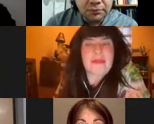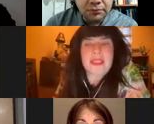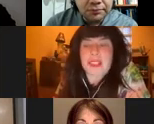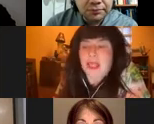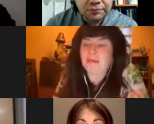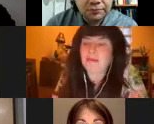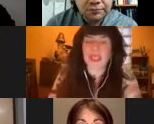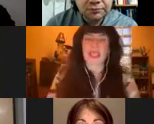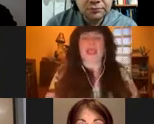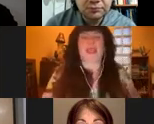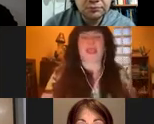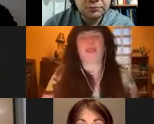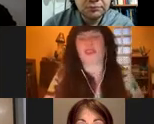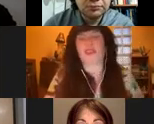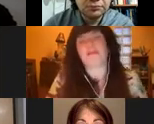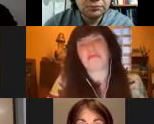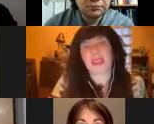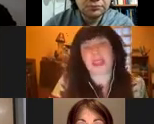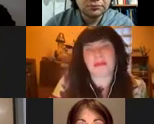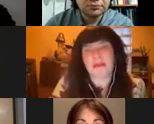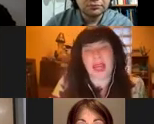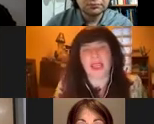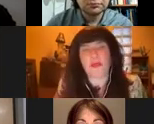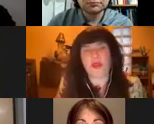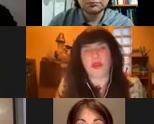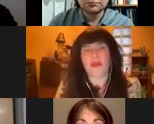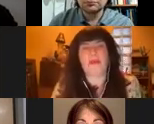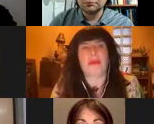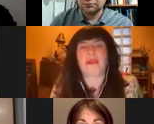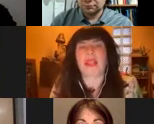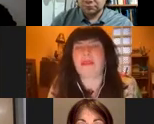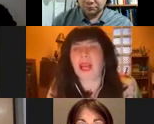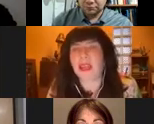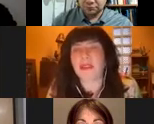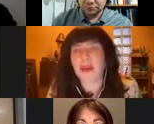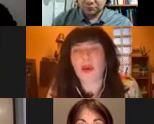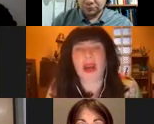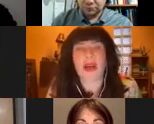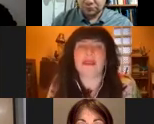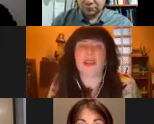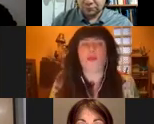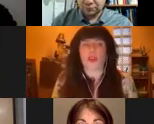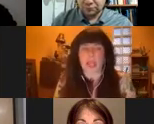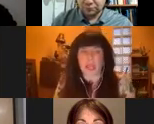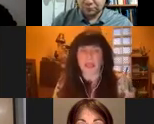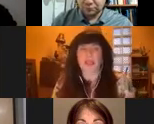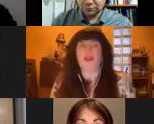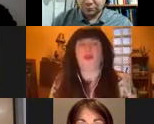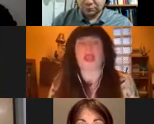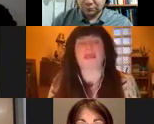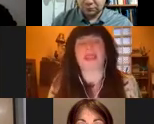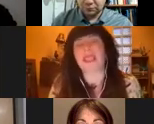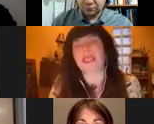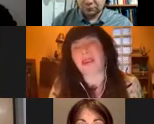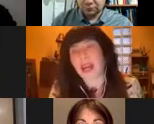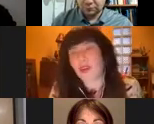¿Avanzamos? Sí, yo creo que aquí un poco más bien hablar, que vamos a, ¿cierto?, a mostrar